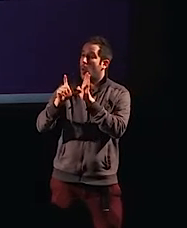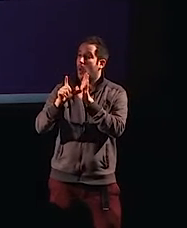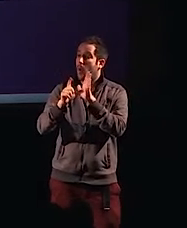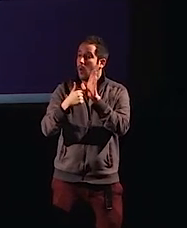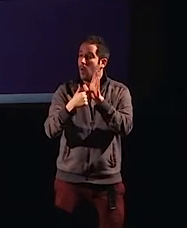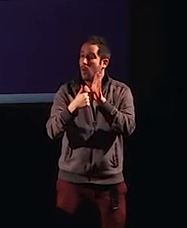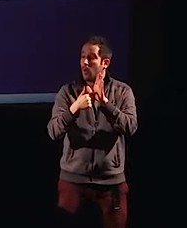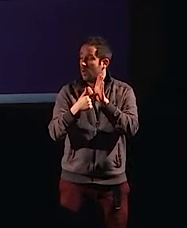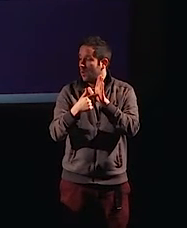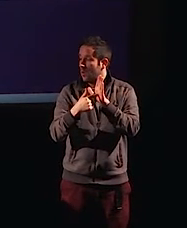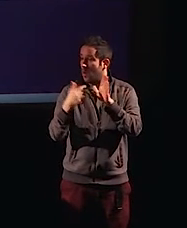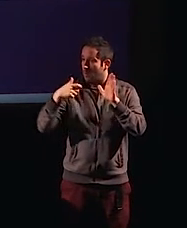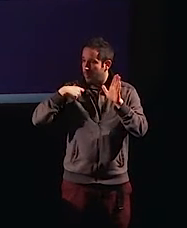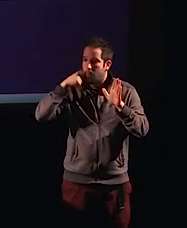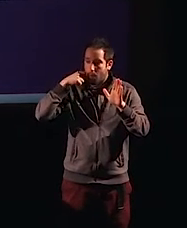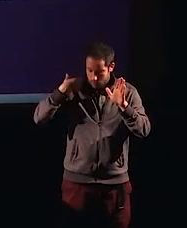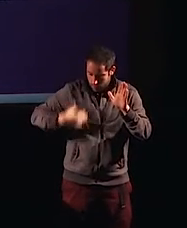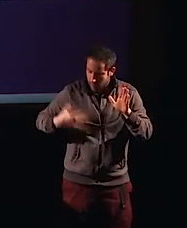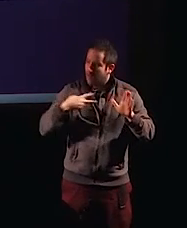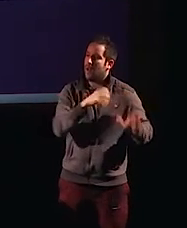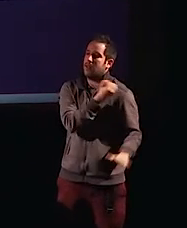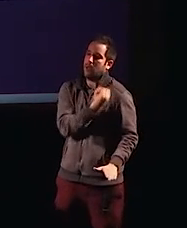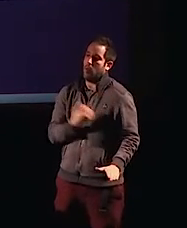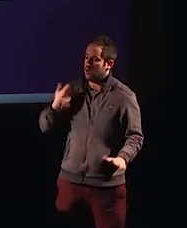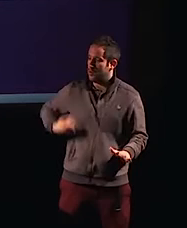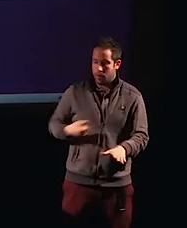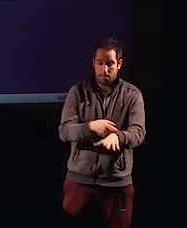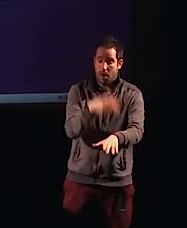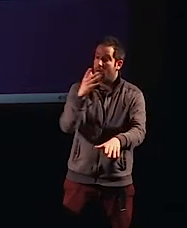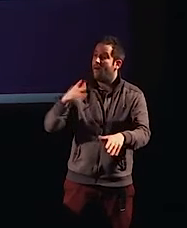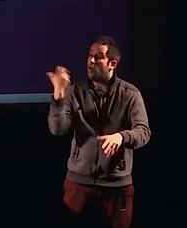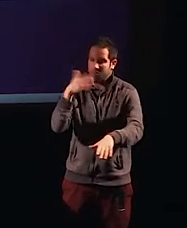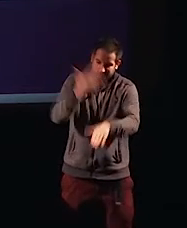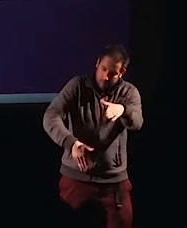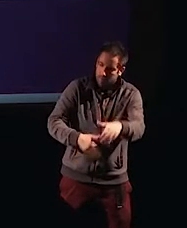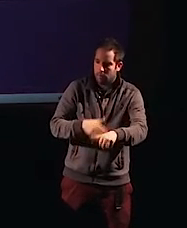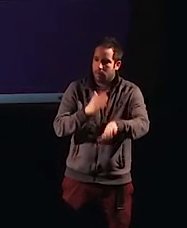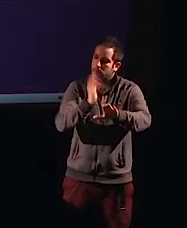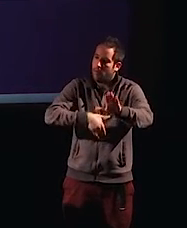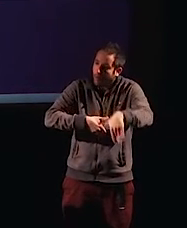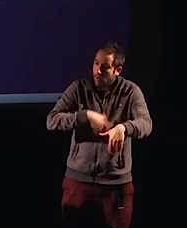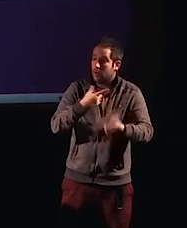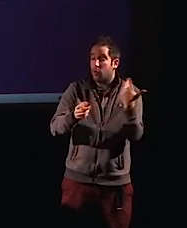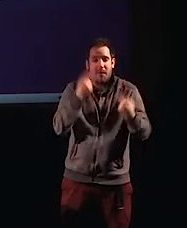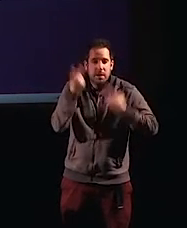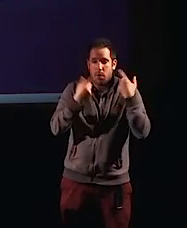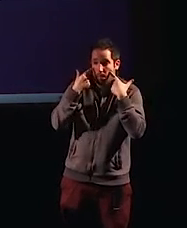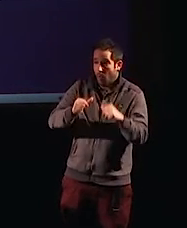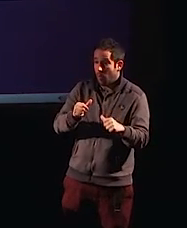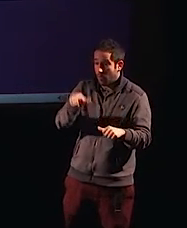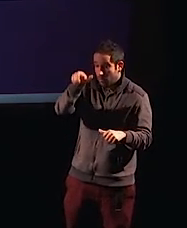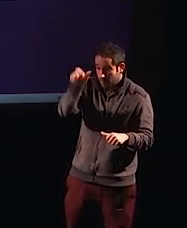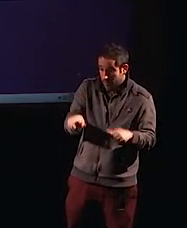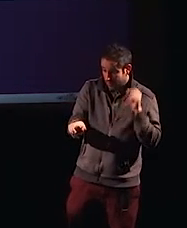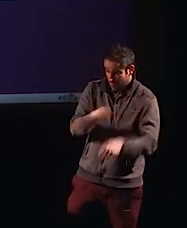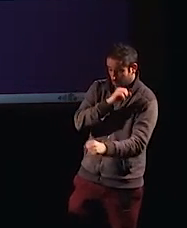enfreinte sur la peau. On va le tatouer, on va lui couper la main s'il a volé. On va faire des choses extrêmement visuelles et extrêmement cruelles sur